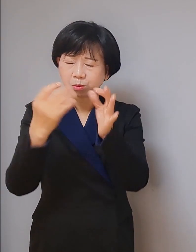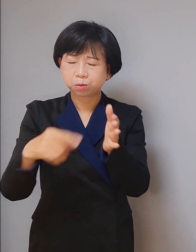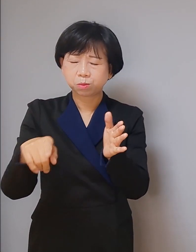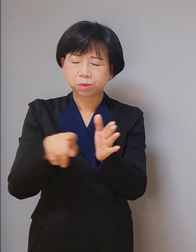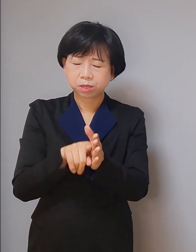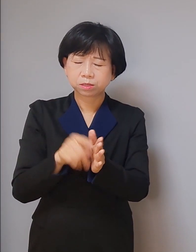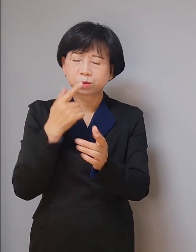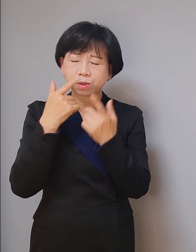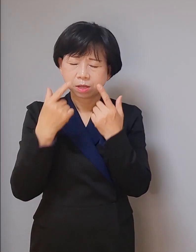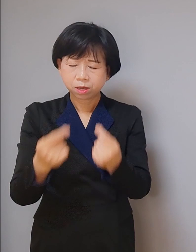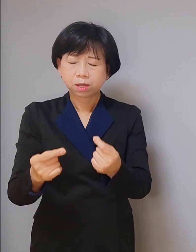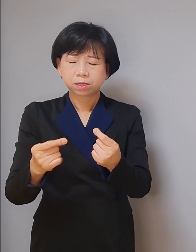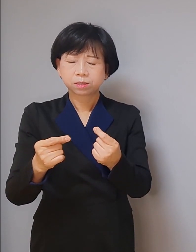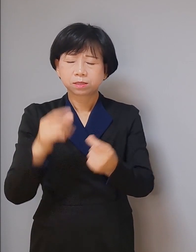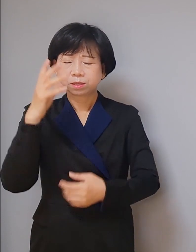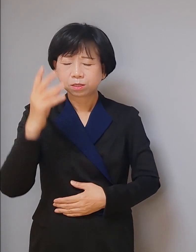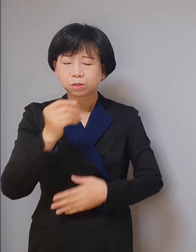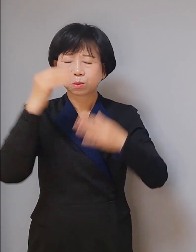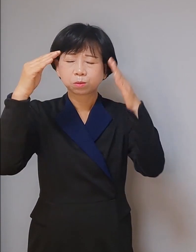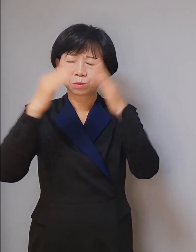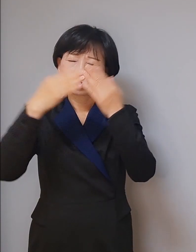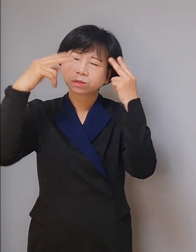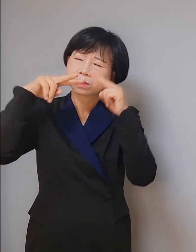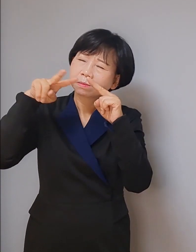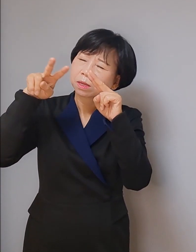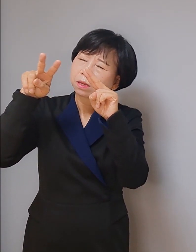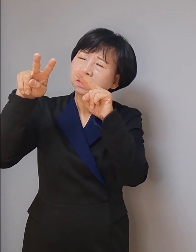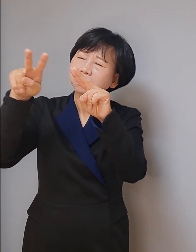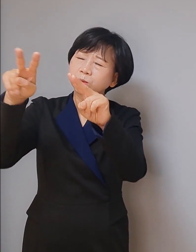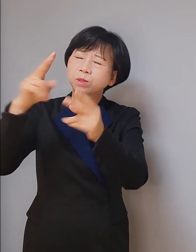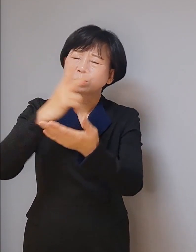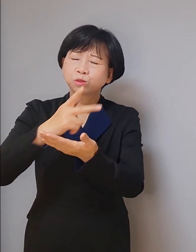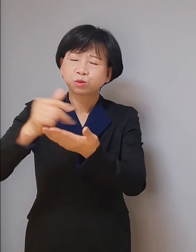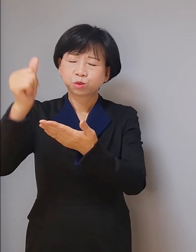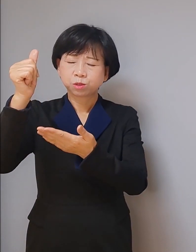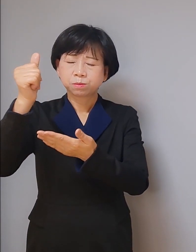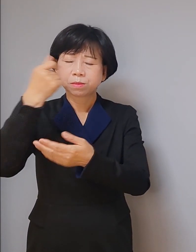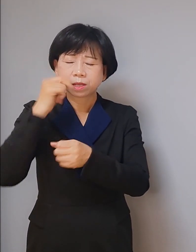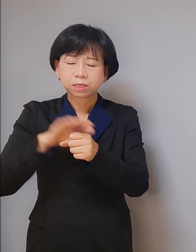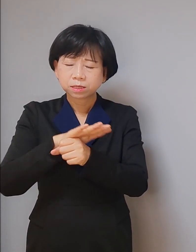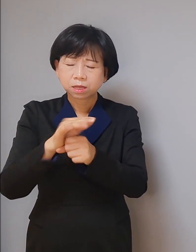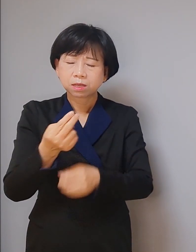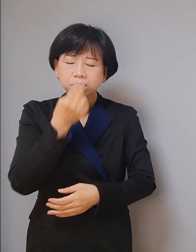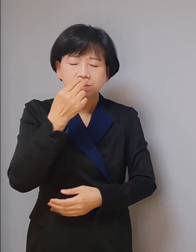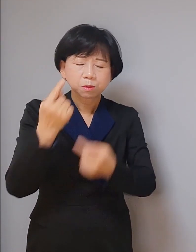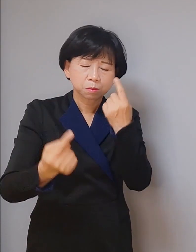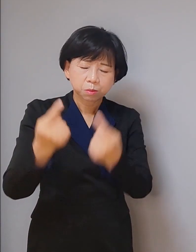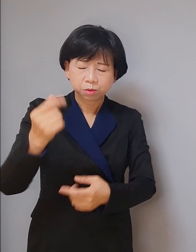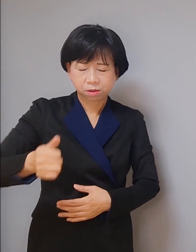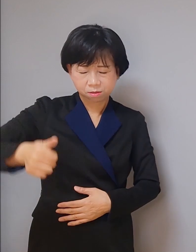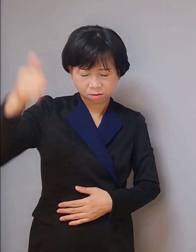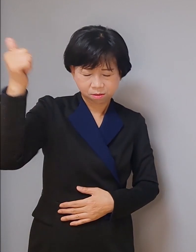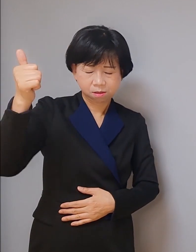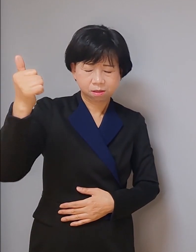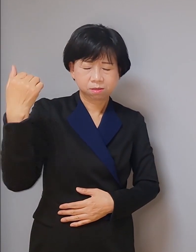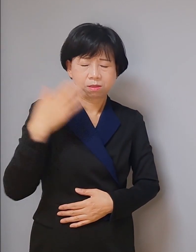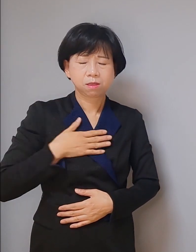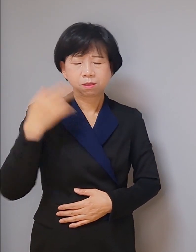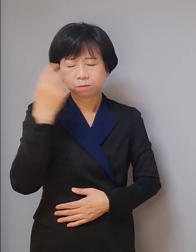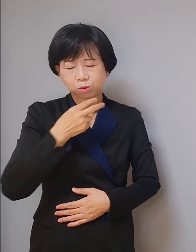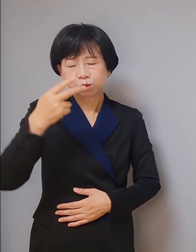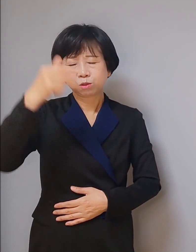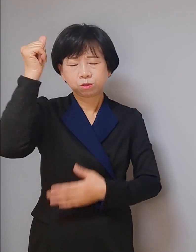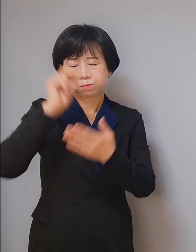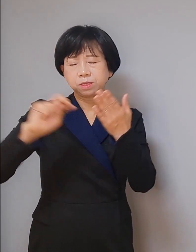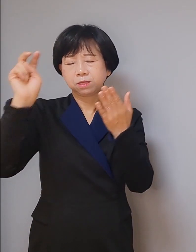이와 같이 성소에서 주를 바라보았나이다. 주의 인자하심이 생명보다 나음으로 내 입술이 주를